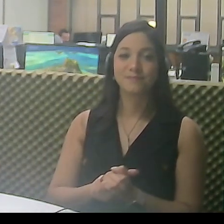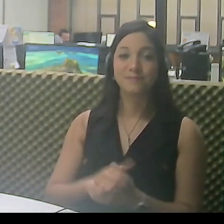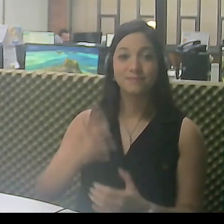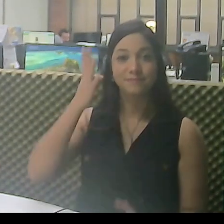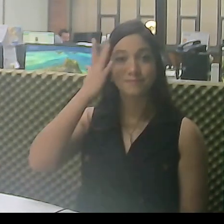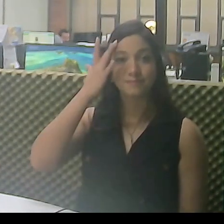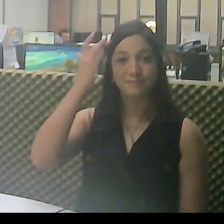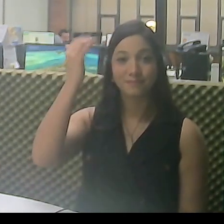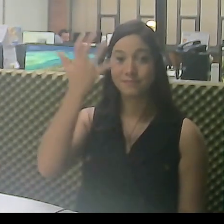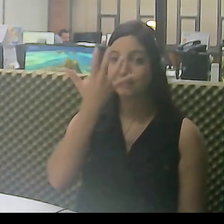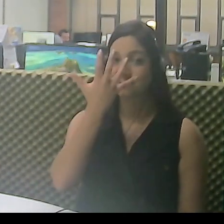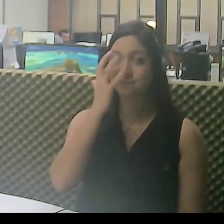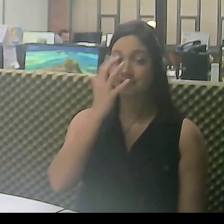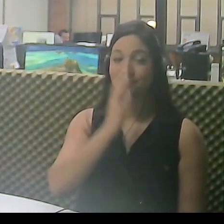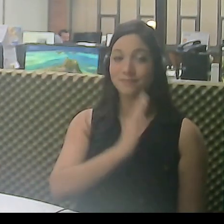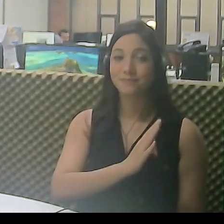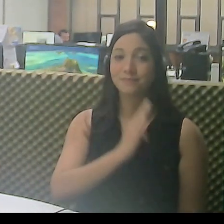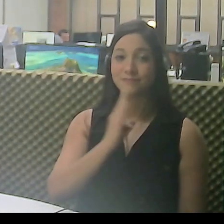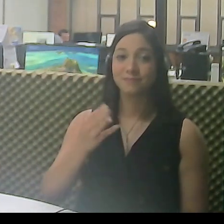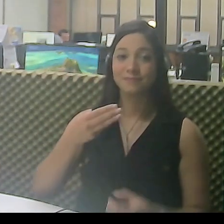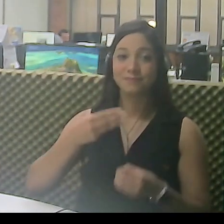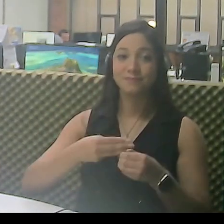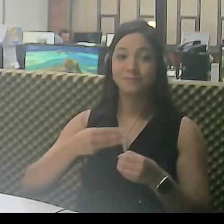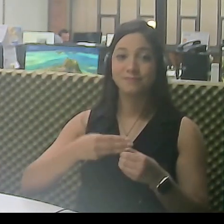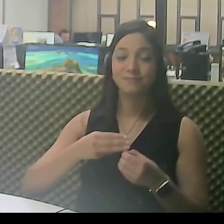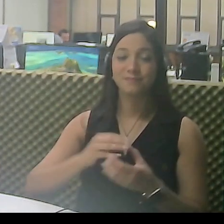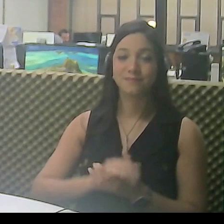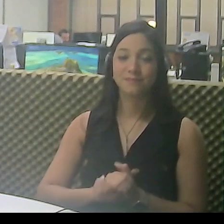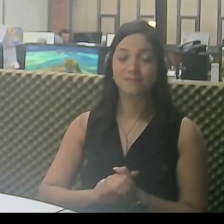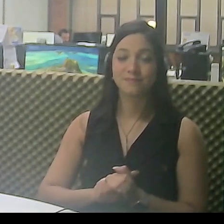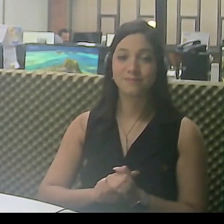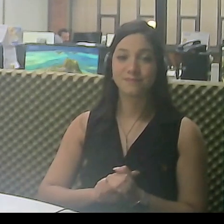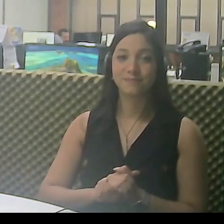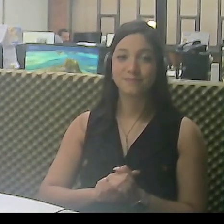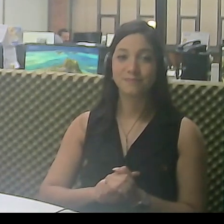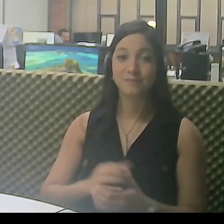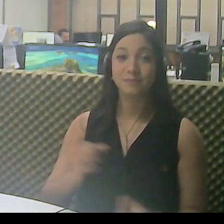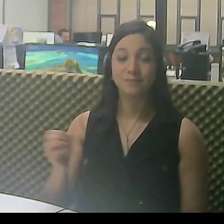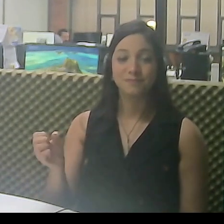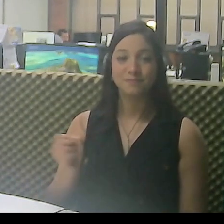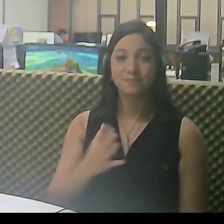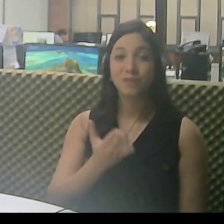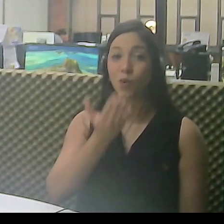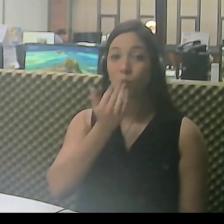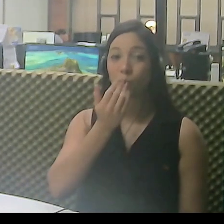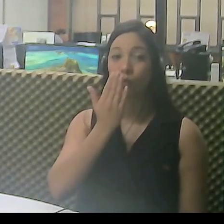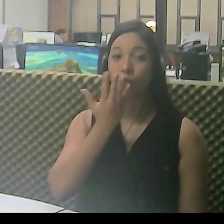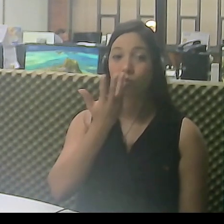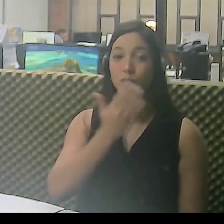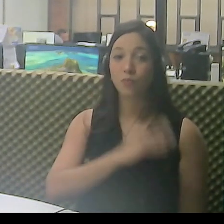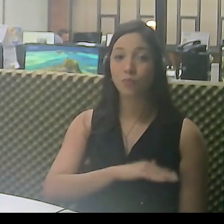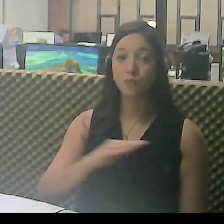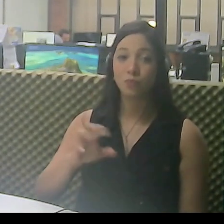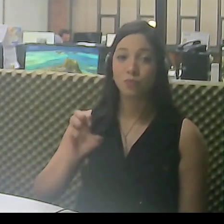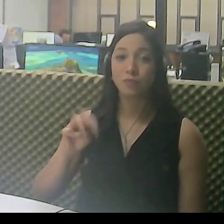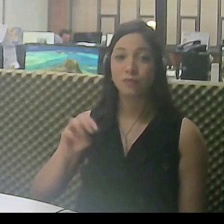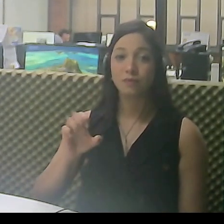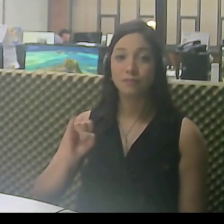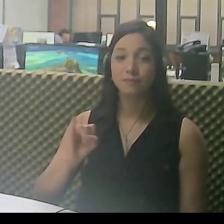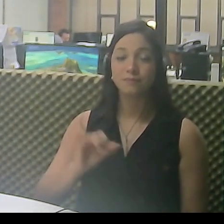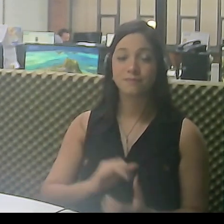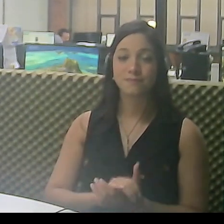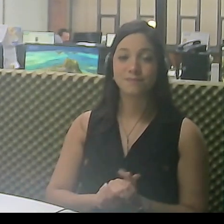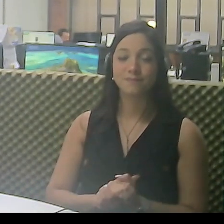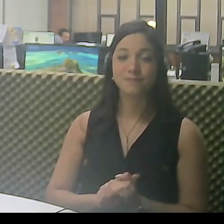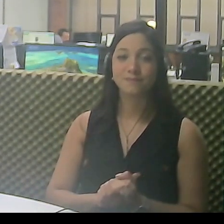Amanhã tem carnaval na Biblioteca Municipal. Tem novidade na merenda infantil dos EMEIs.